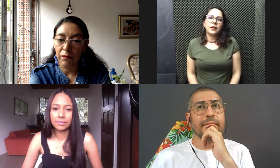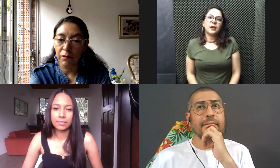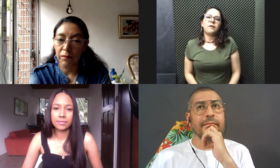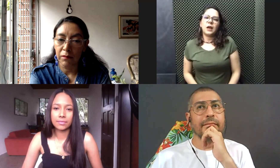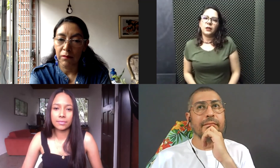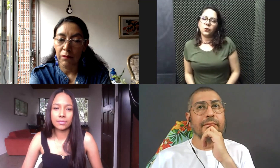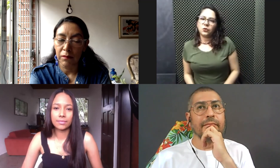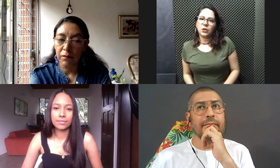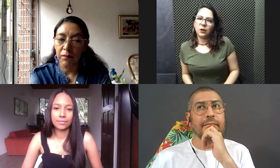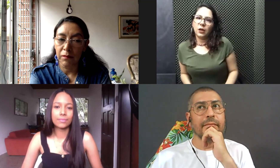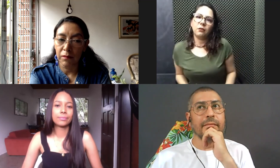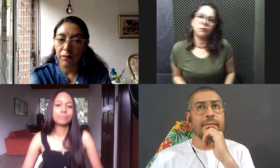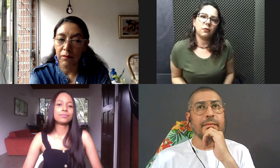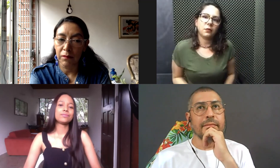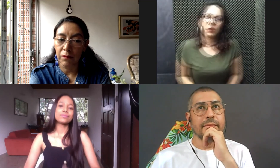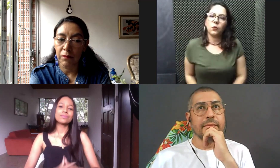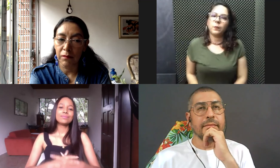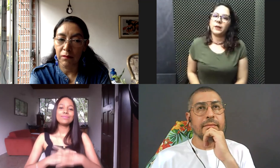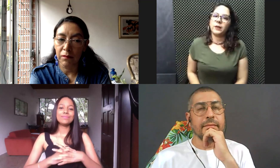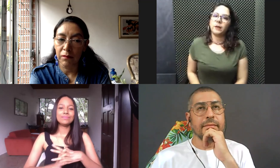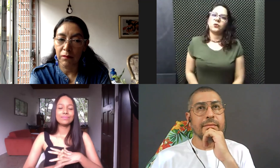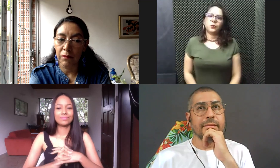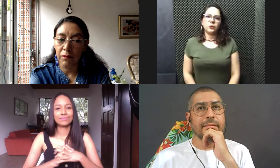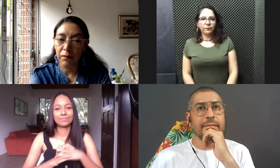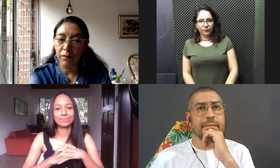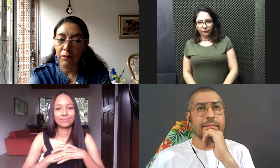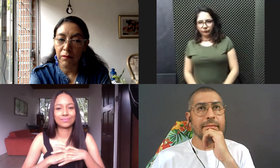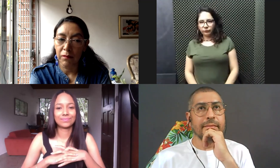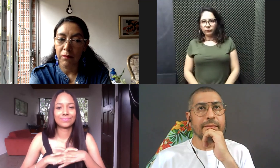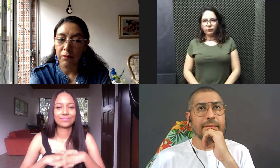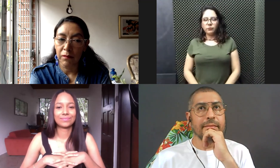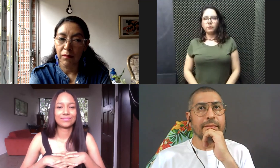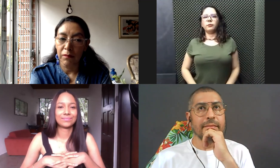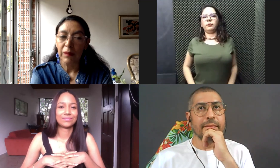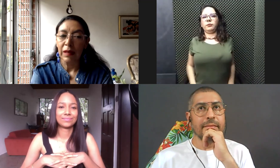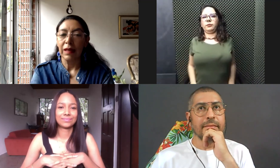identidad reflejándonos en un presentador sordo.